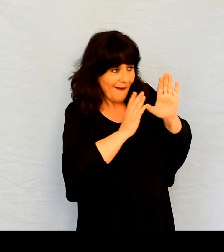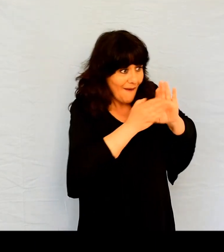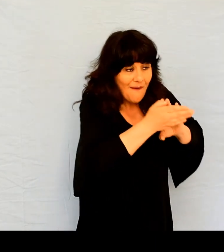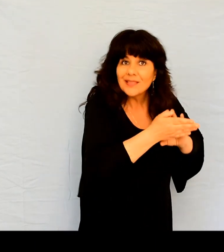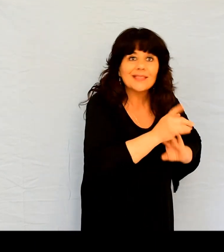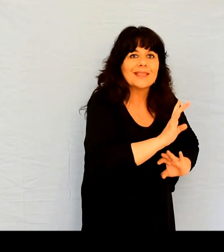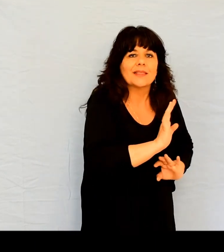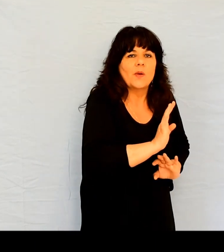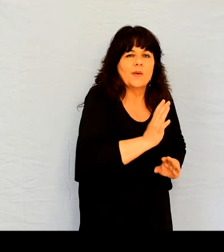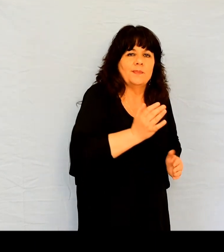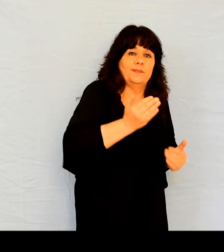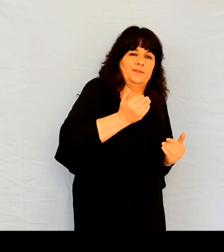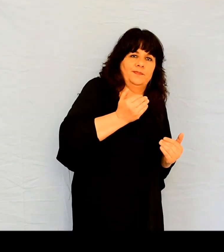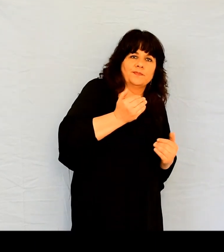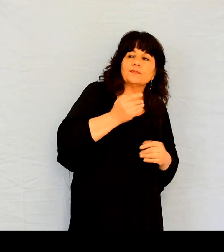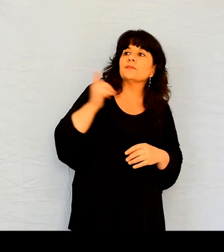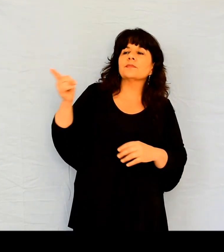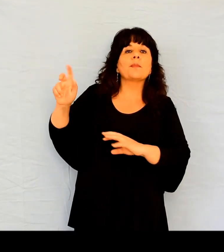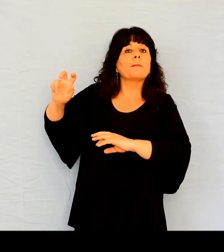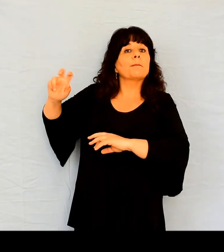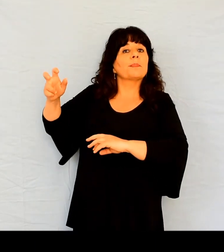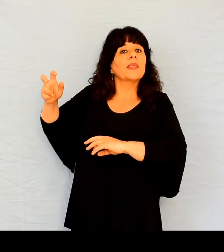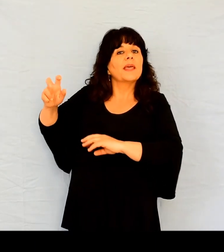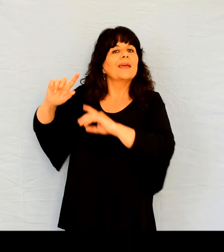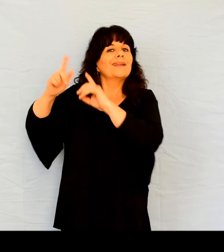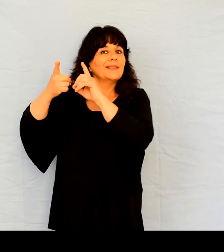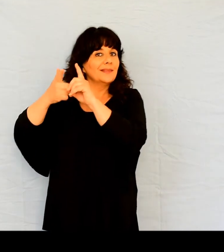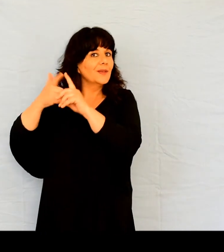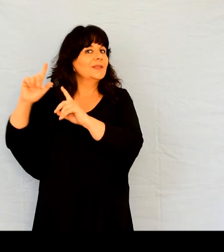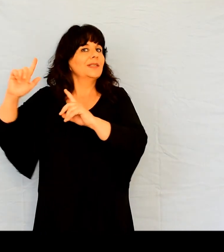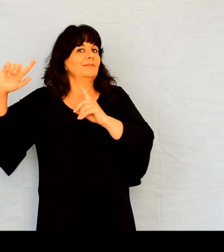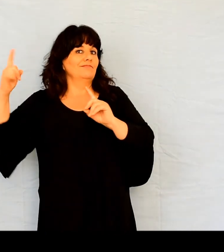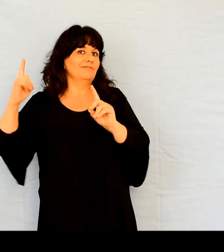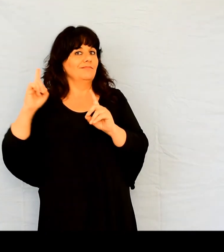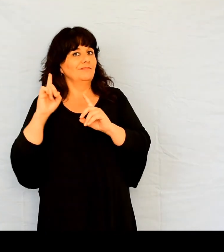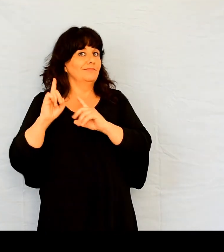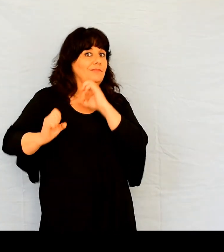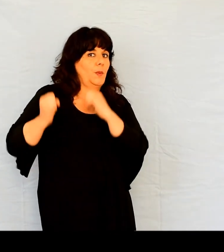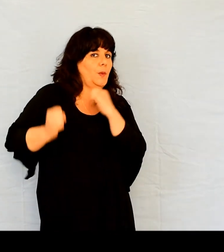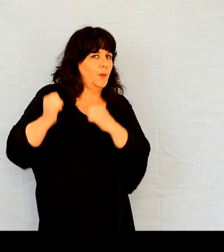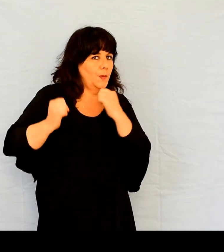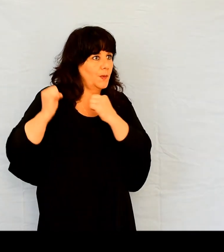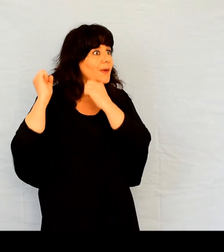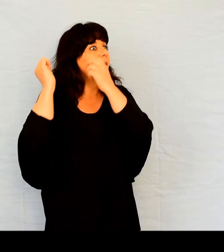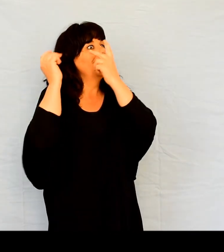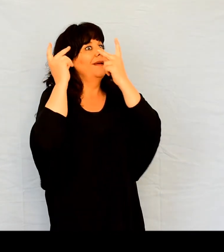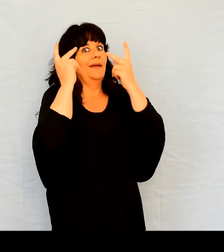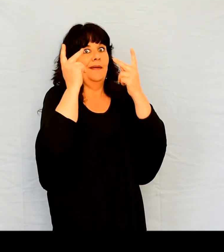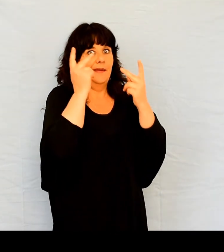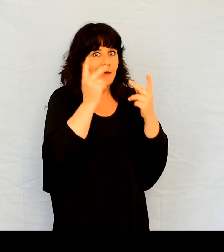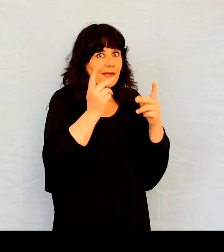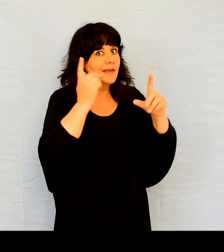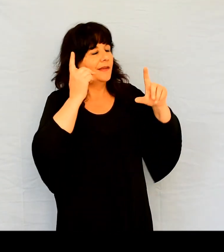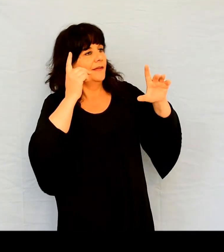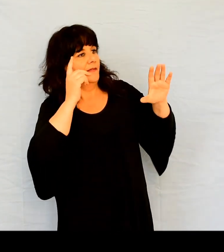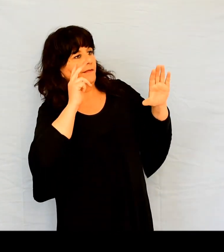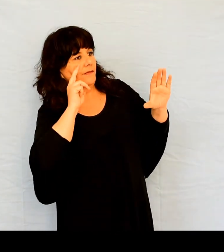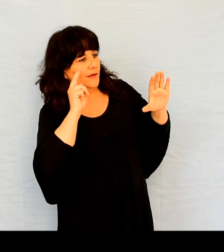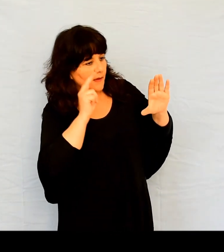Simon-Pierre, qui le suivait, arrive à son tour. Il entre dans le tombeau, il aperçoit les linges